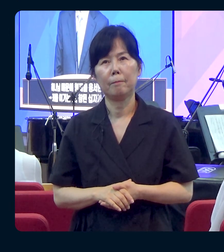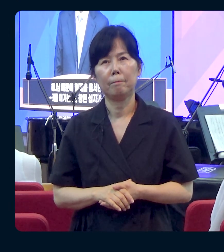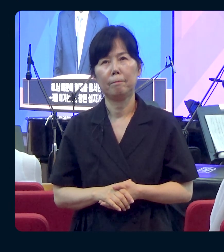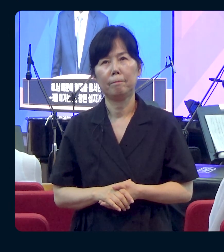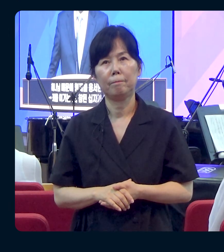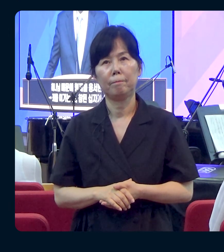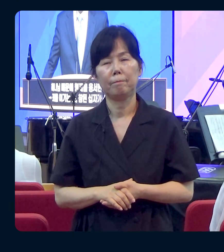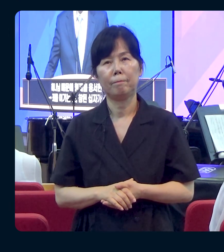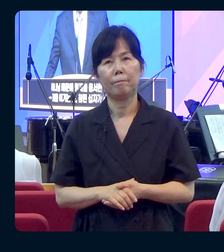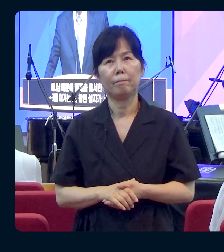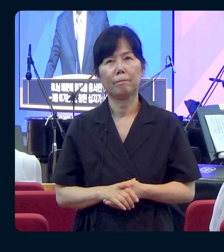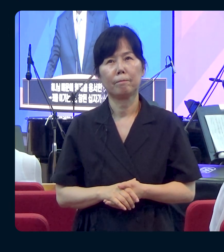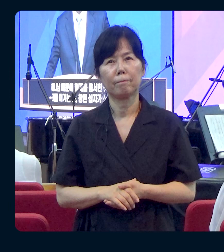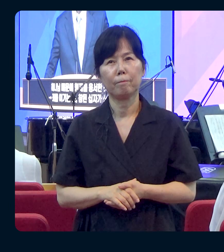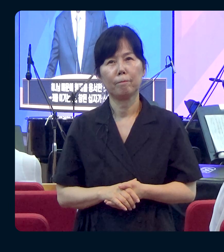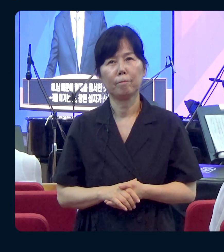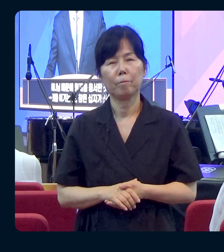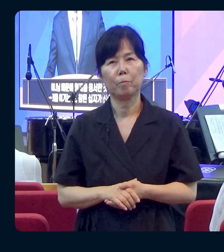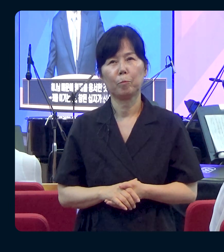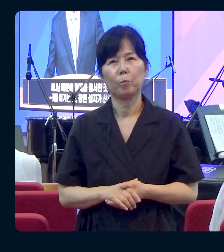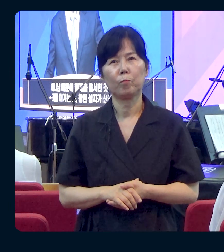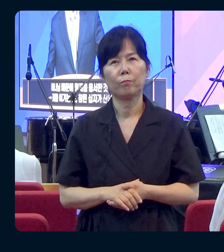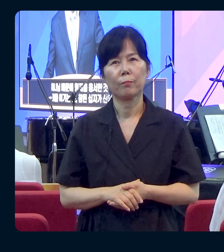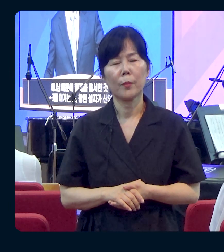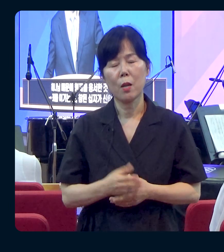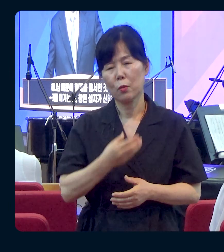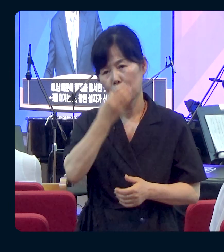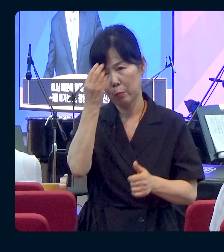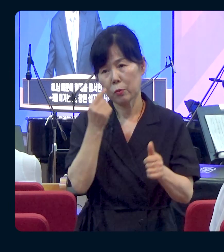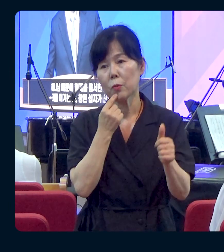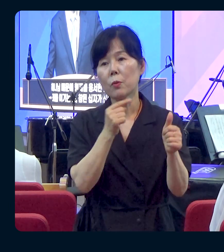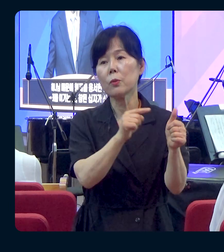때문에 크레딧 점수가 높은 거예요.